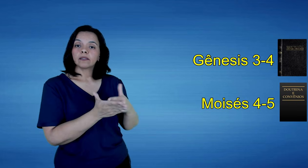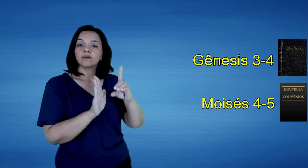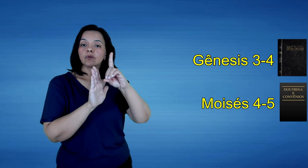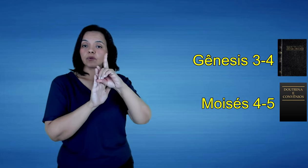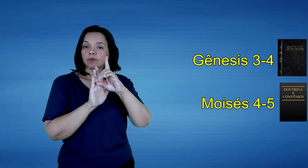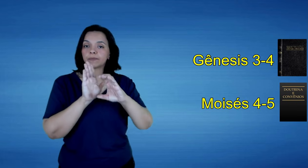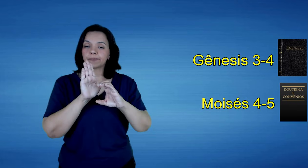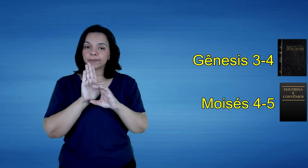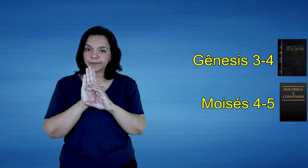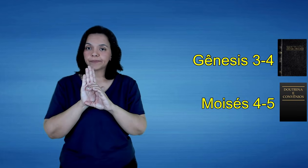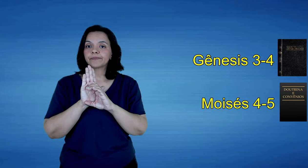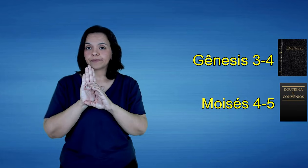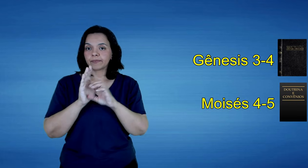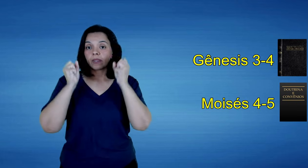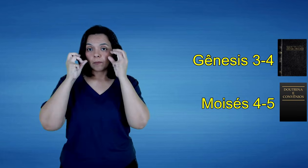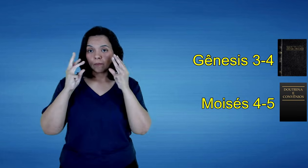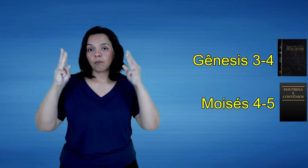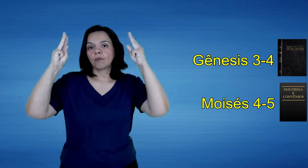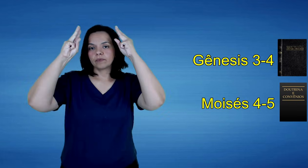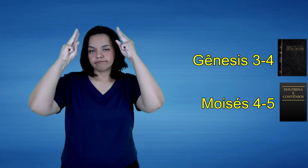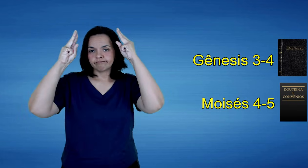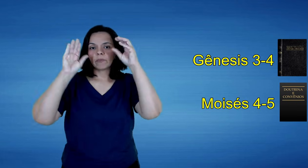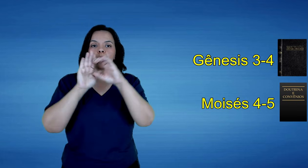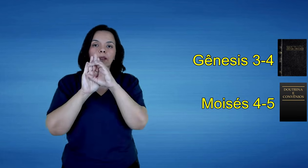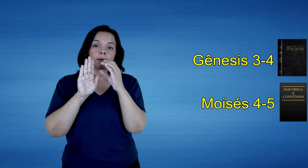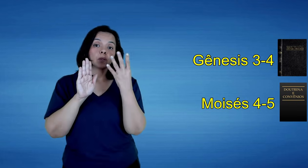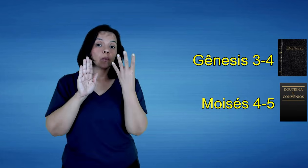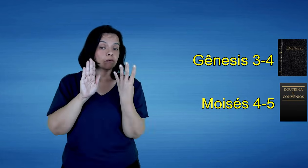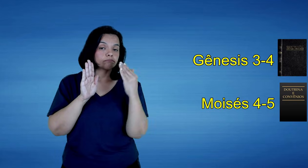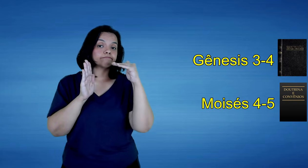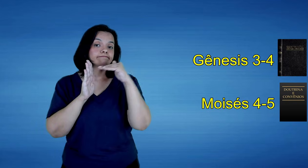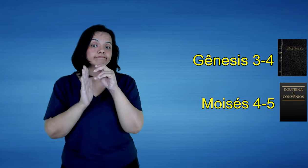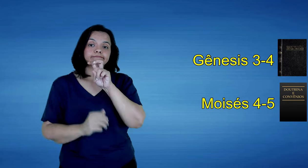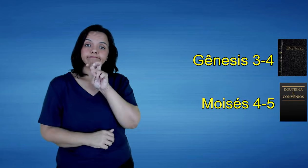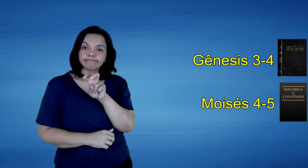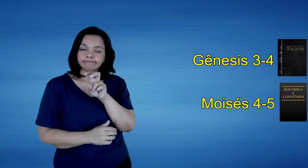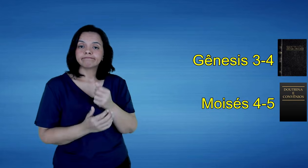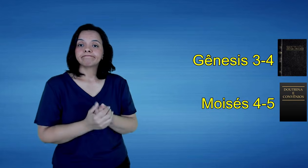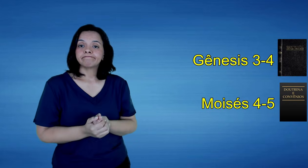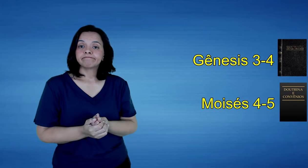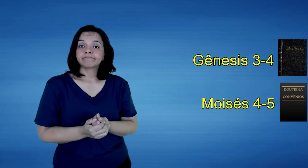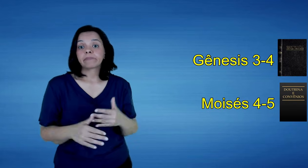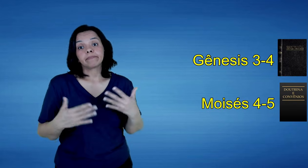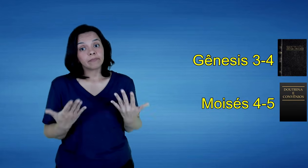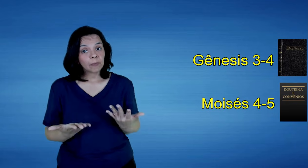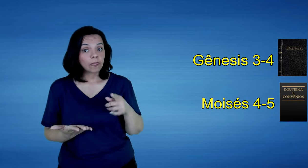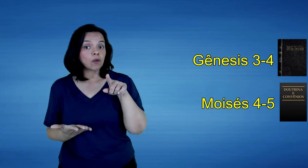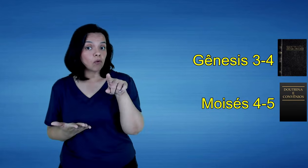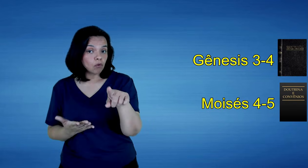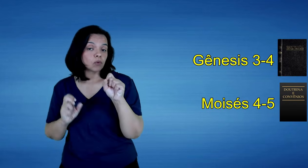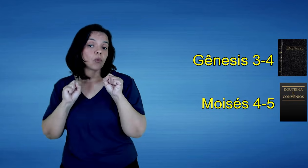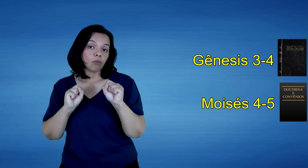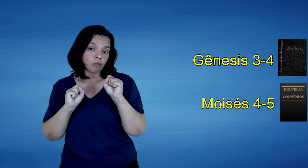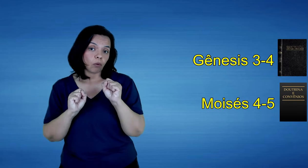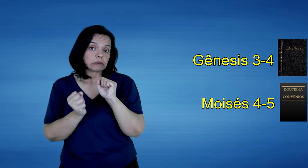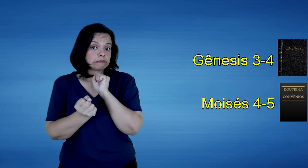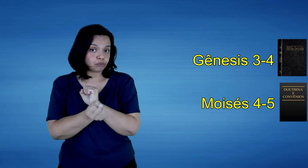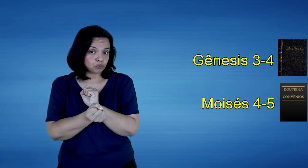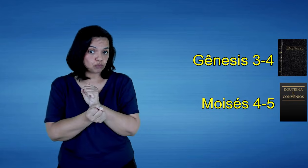3, 4 e Moisés, no capítulo 4 e 5. Então, como eu disse